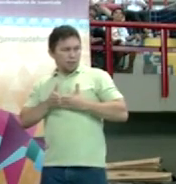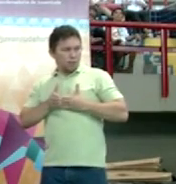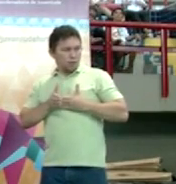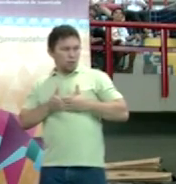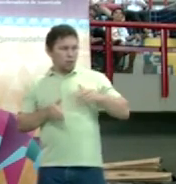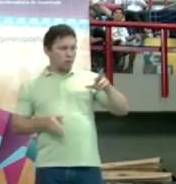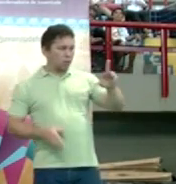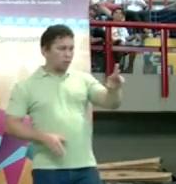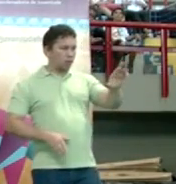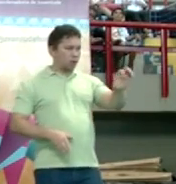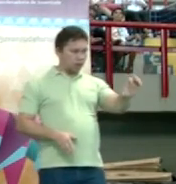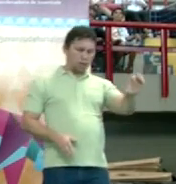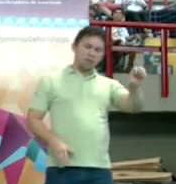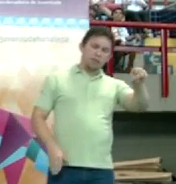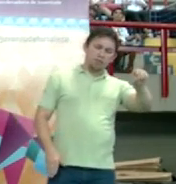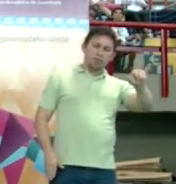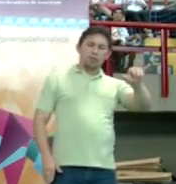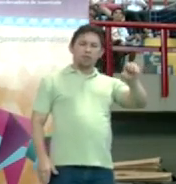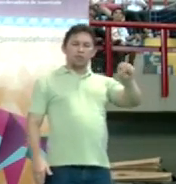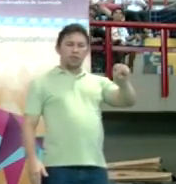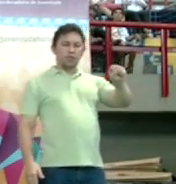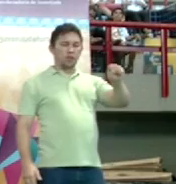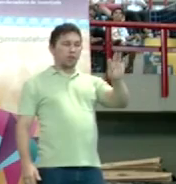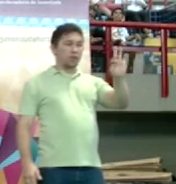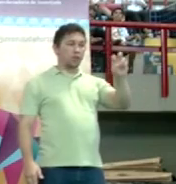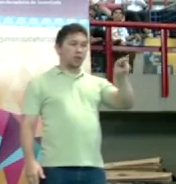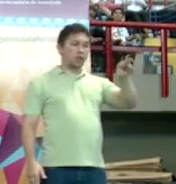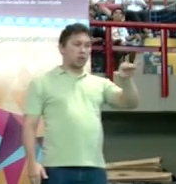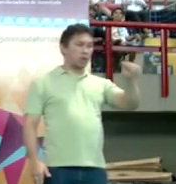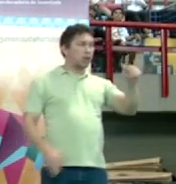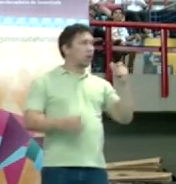bem, imaginem, concentrados.